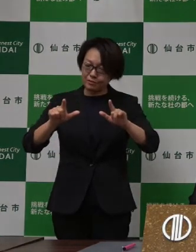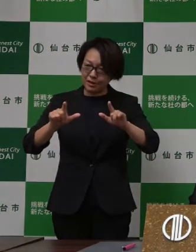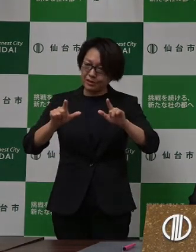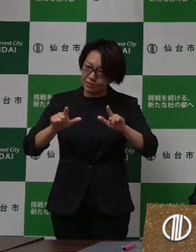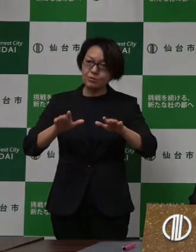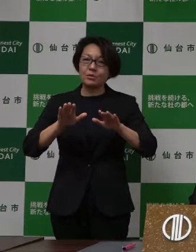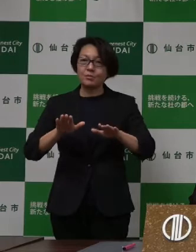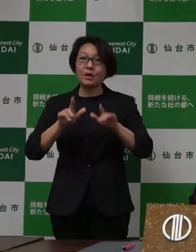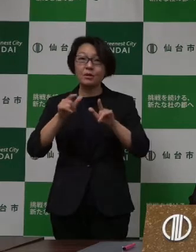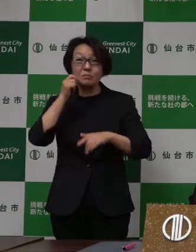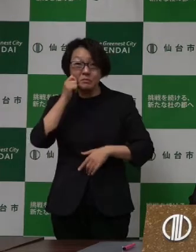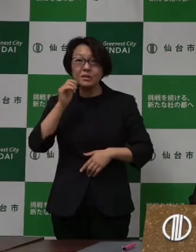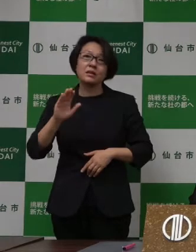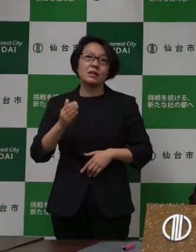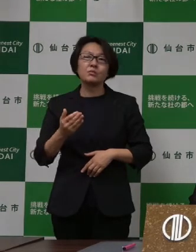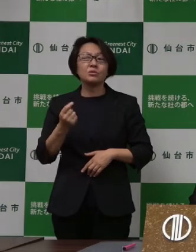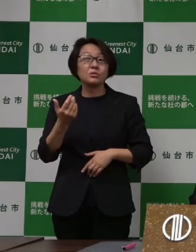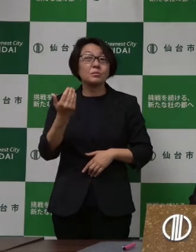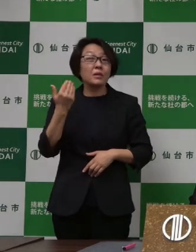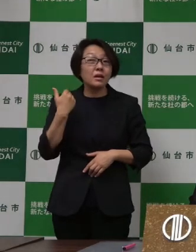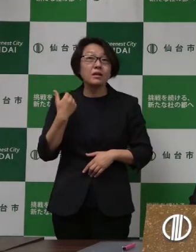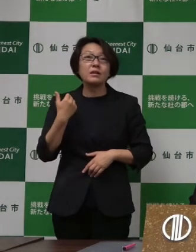りませんが、つい最近です。